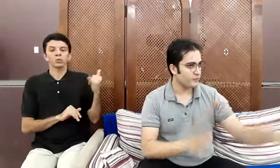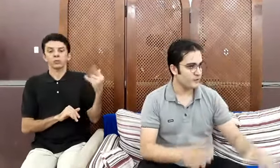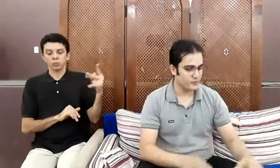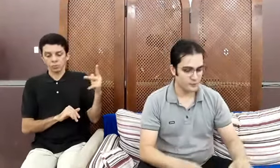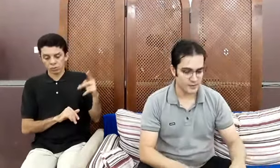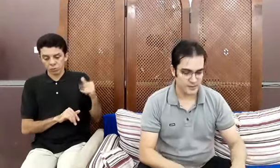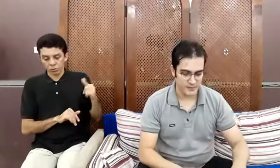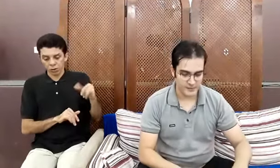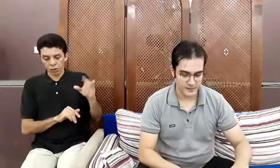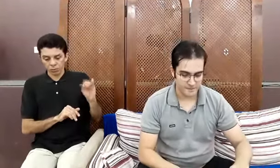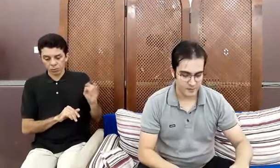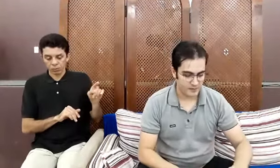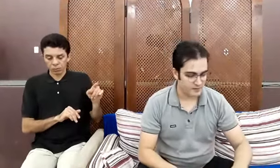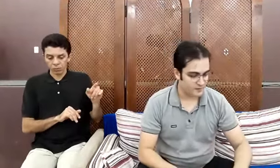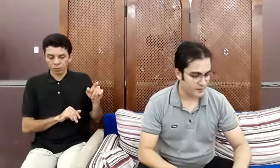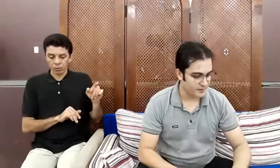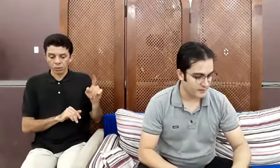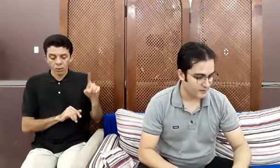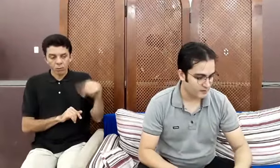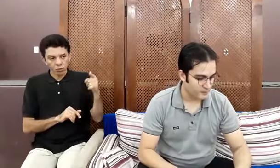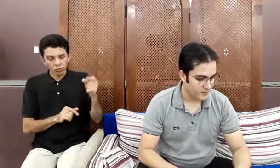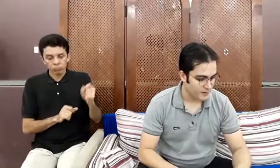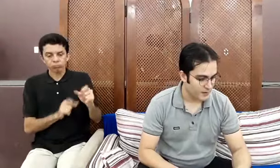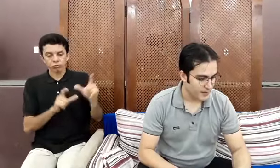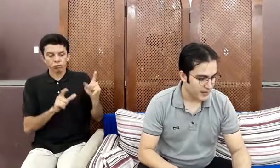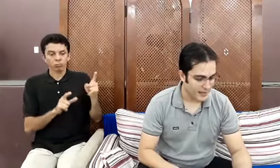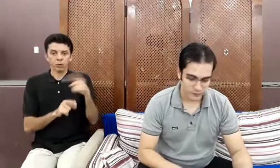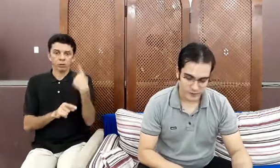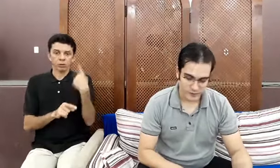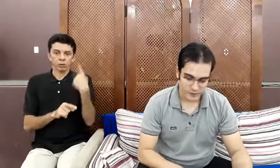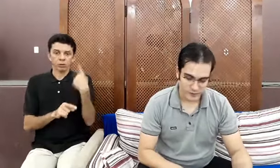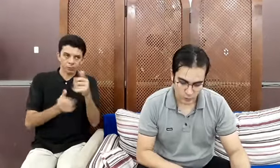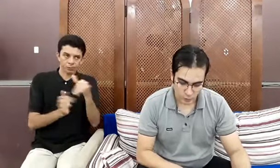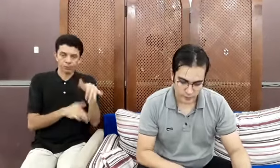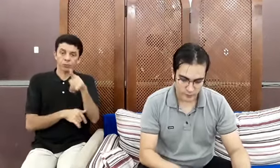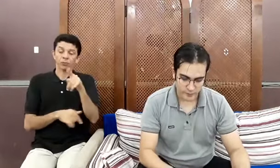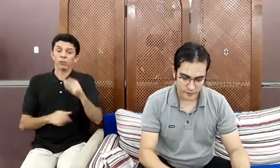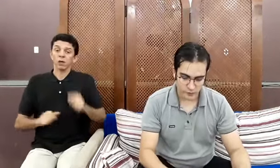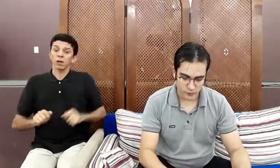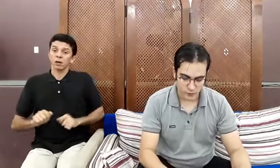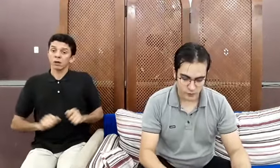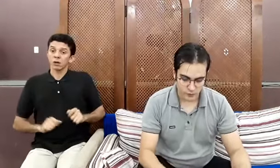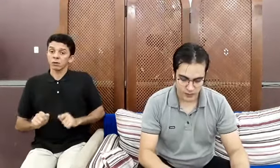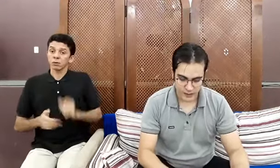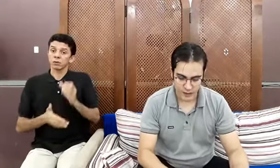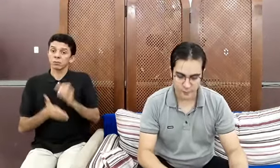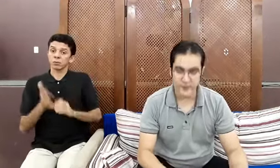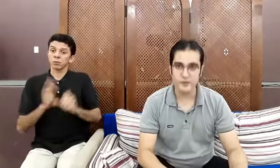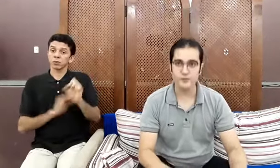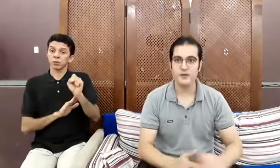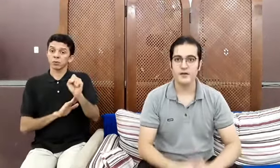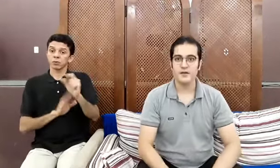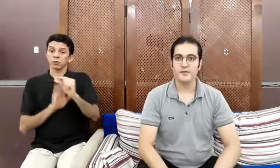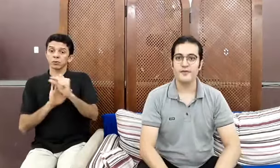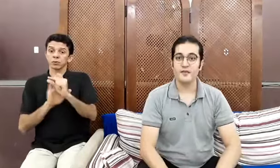finalzinho, tu liga de novo para a gente fazer a interação. Atos capítulo 8, do verso 1 ao